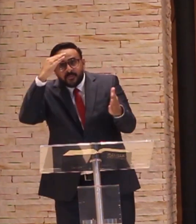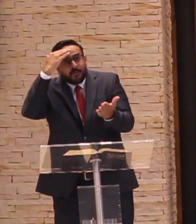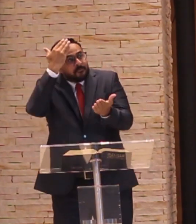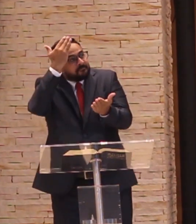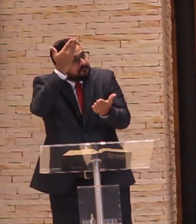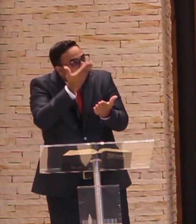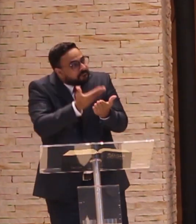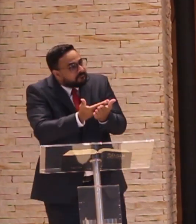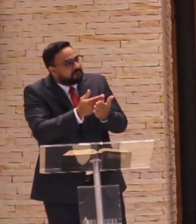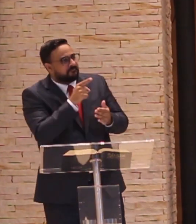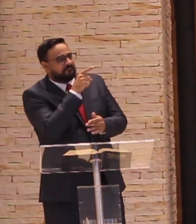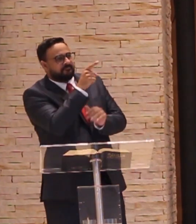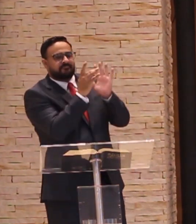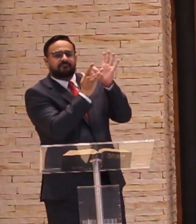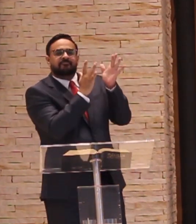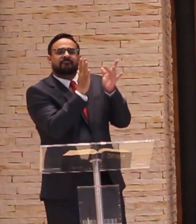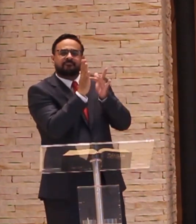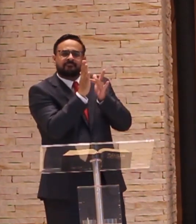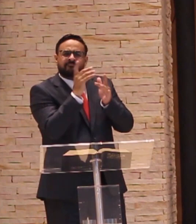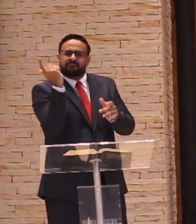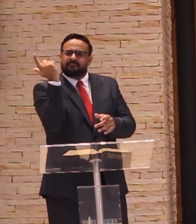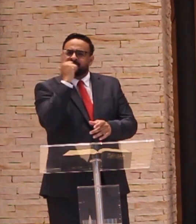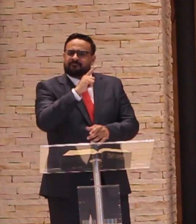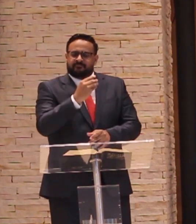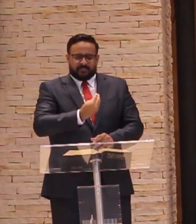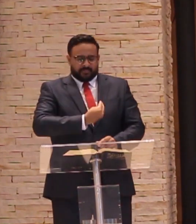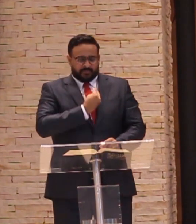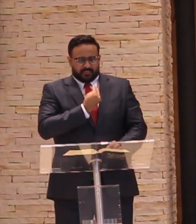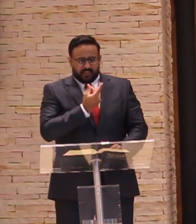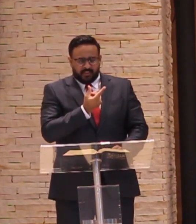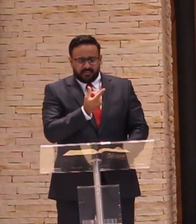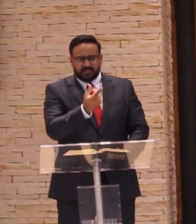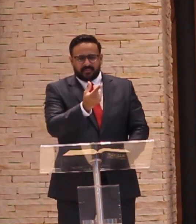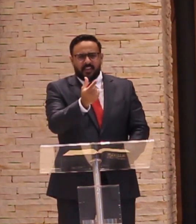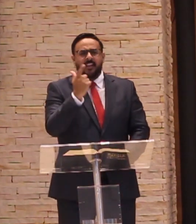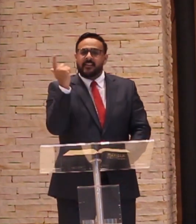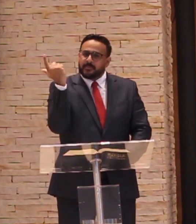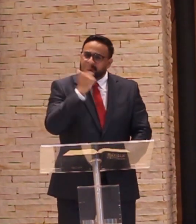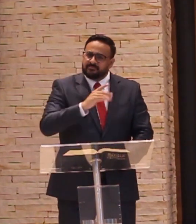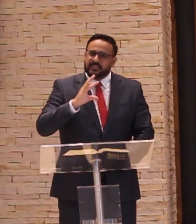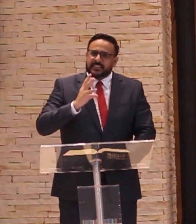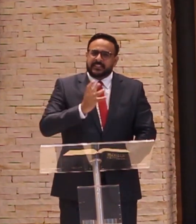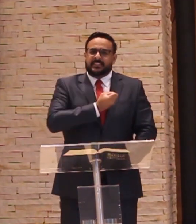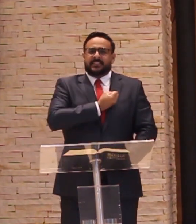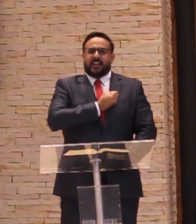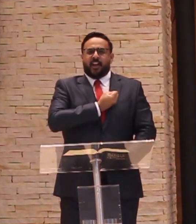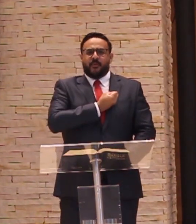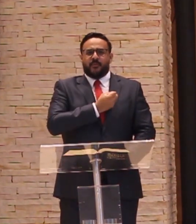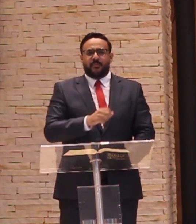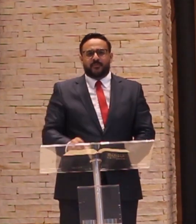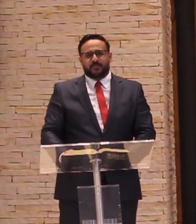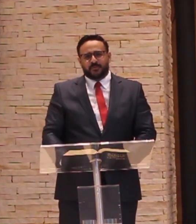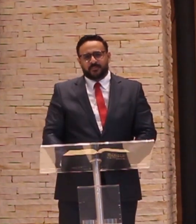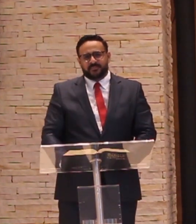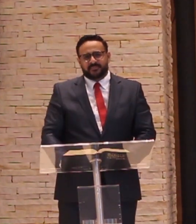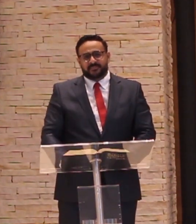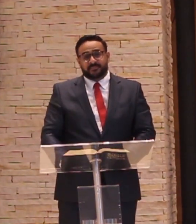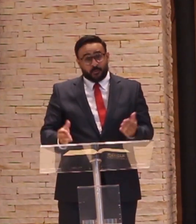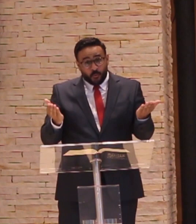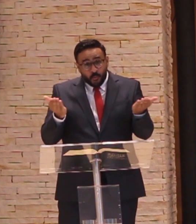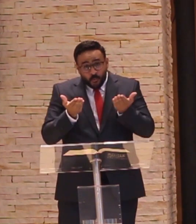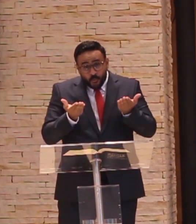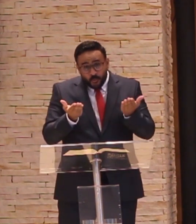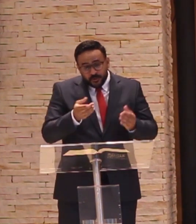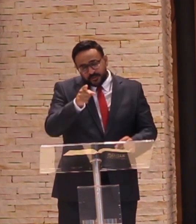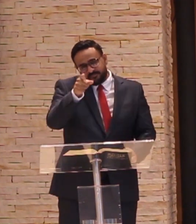meu lugar, no seu lugar, para que todo aquele que nele crê não pereça, mas tenha a vida